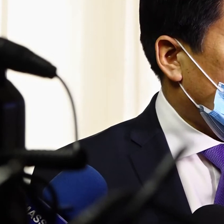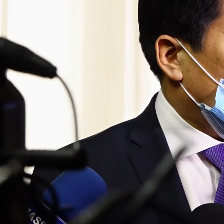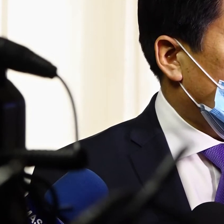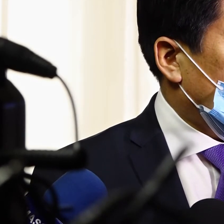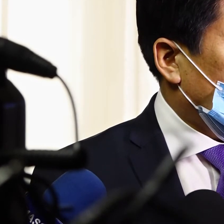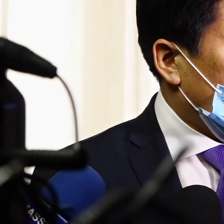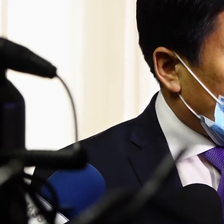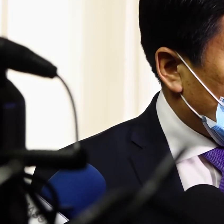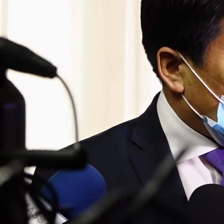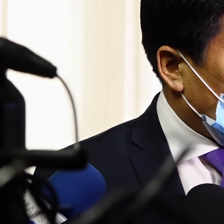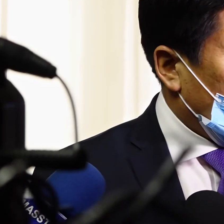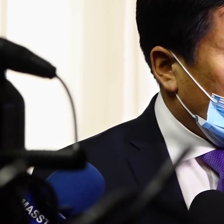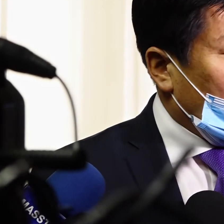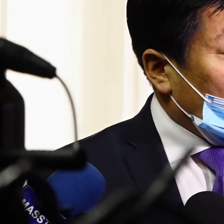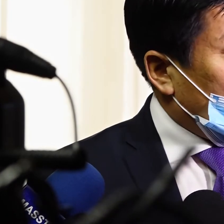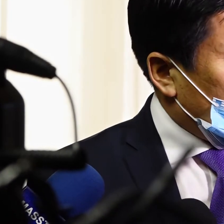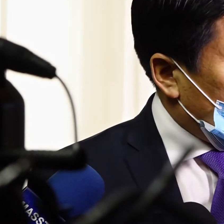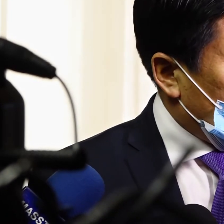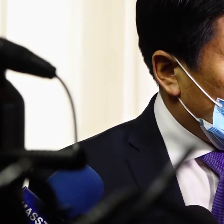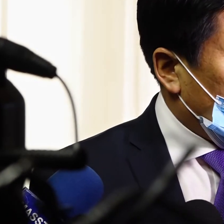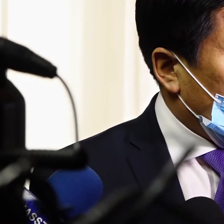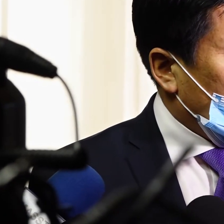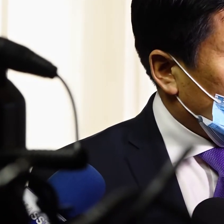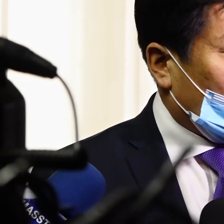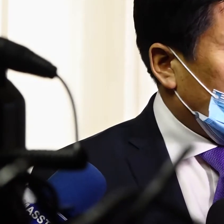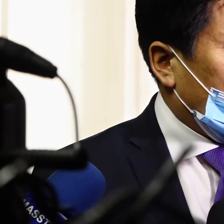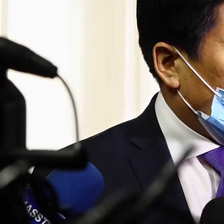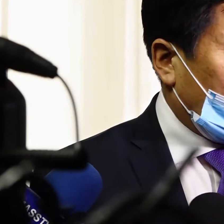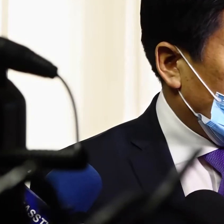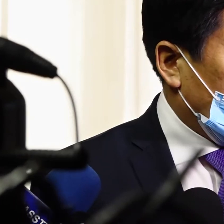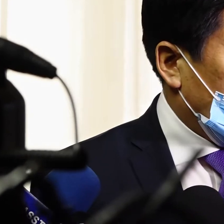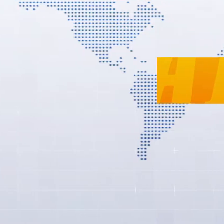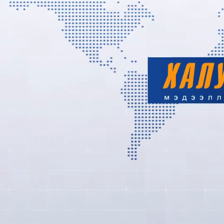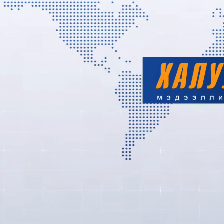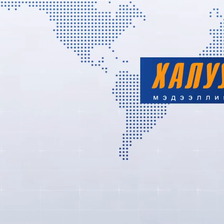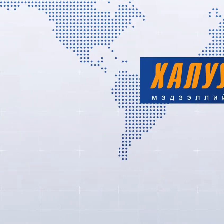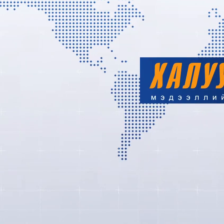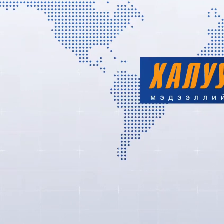төслийн санхүүжилтийн мөнгийг захин зарцуулах. Иш тийш шилжүүлэх, цуцлах эрх бол байх.